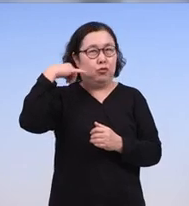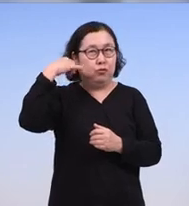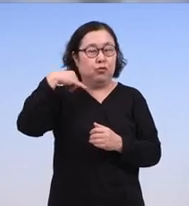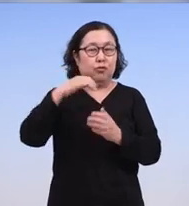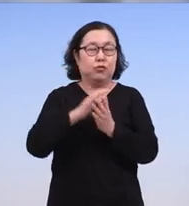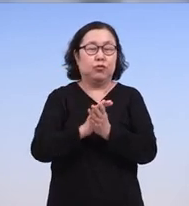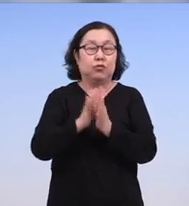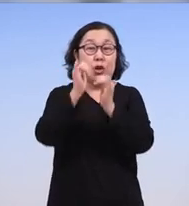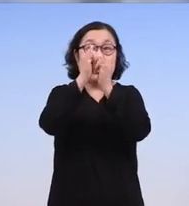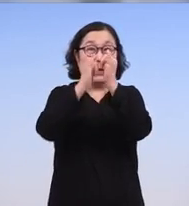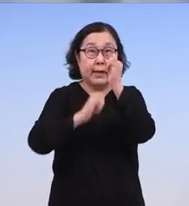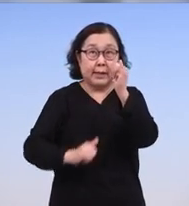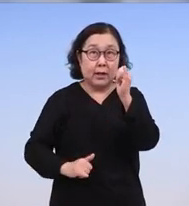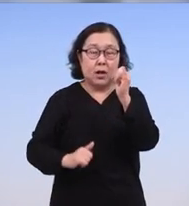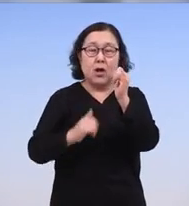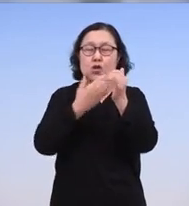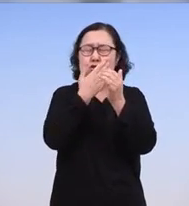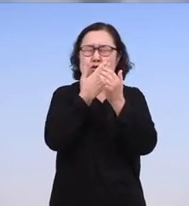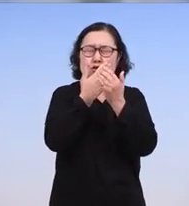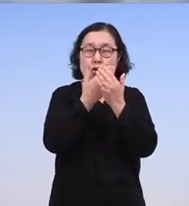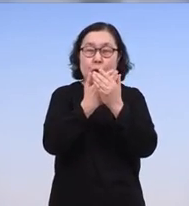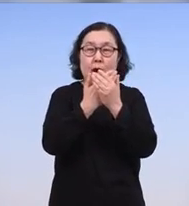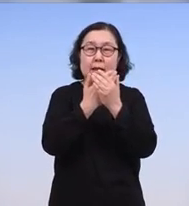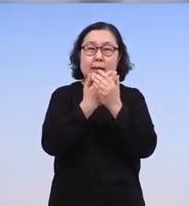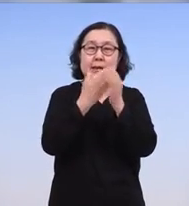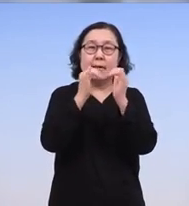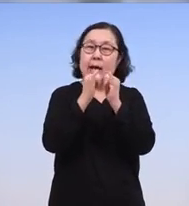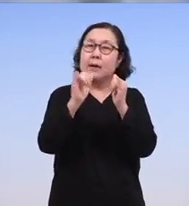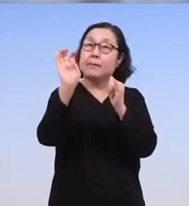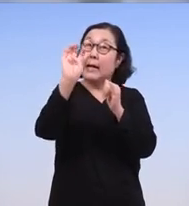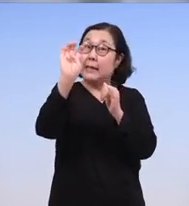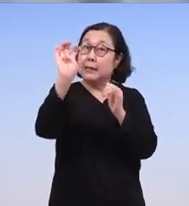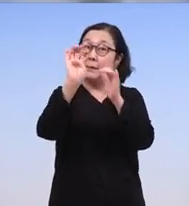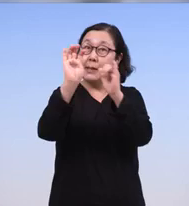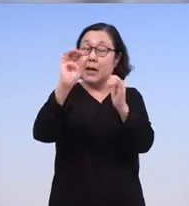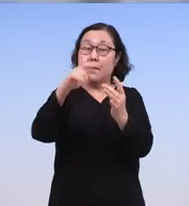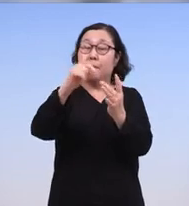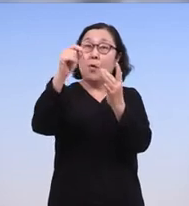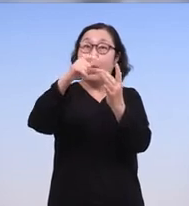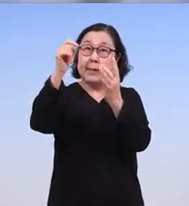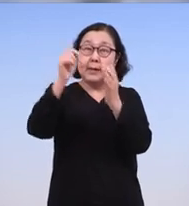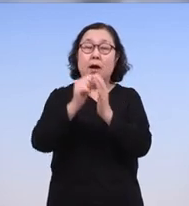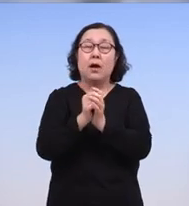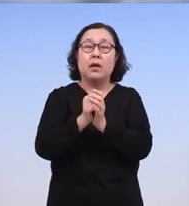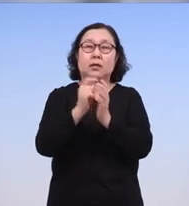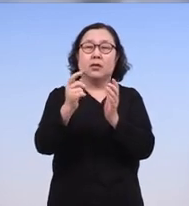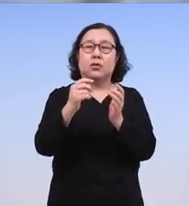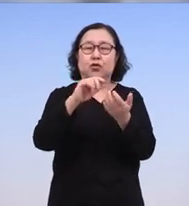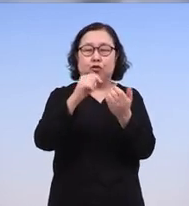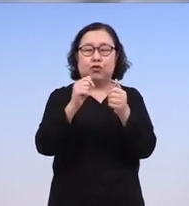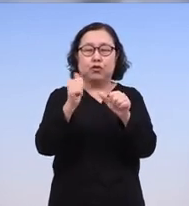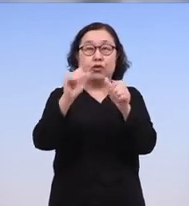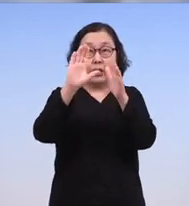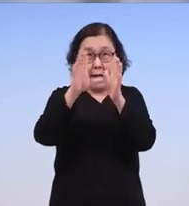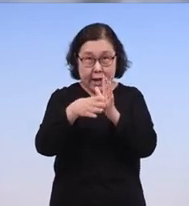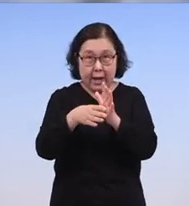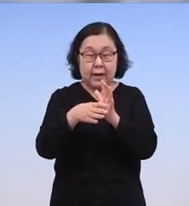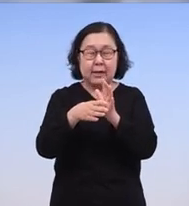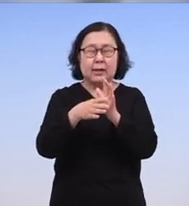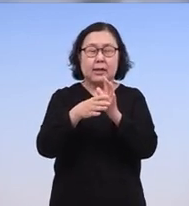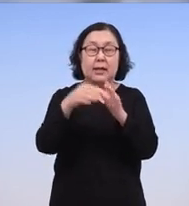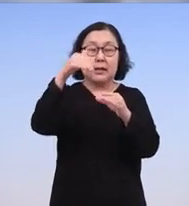중국 역사에서 아주 중요한 역할을 했던 그 40명 인물을 선별해 가지고 그들의 마지막 순간을 담은